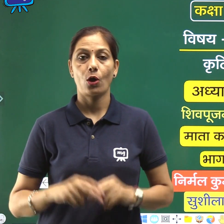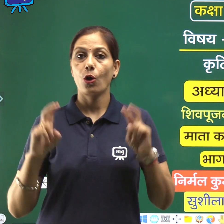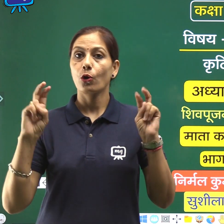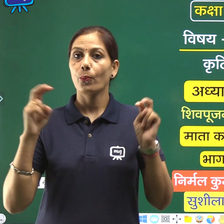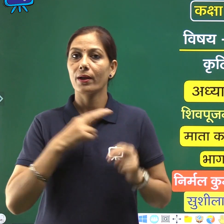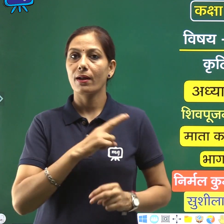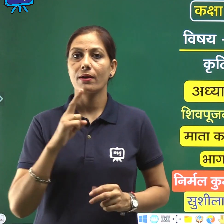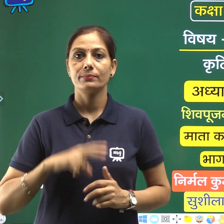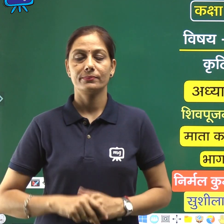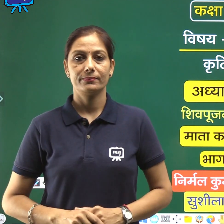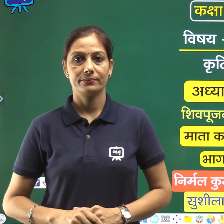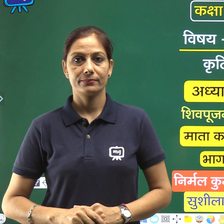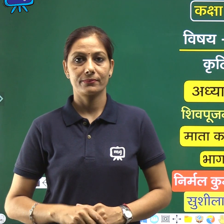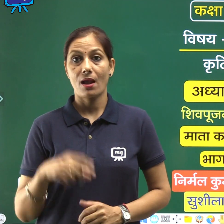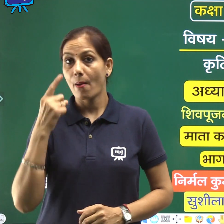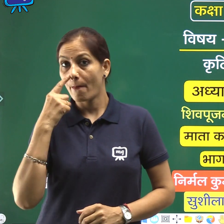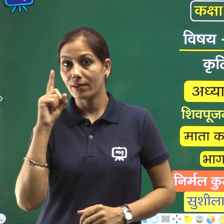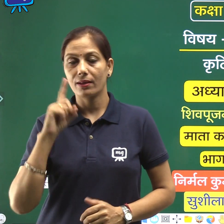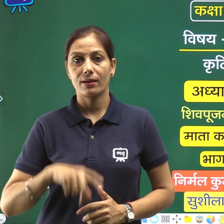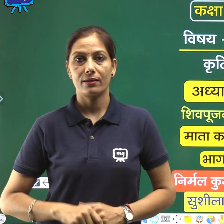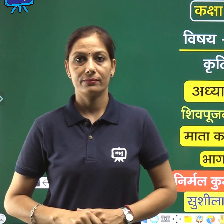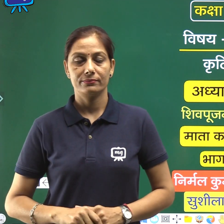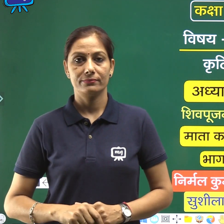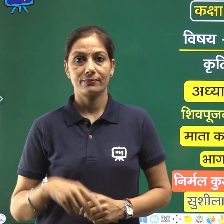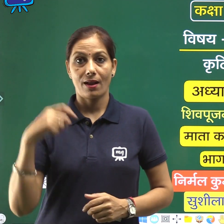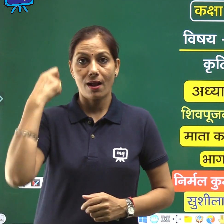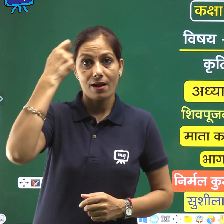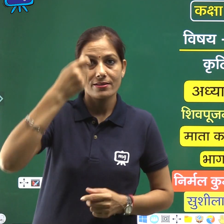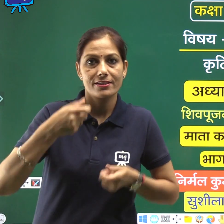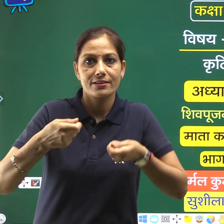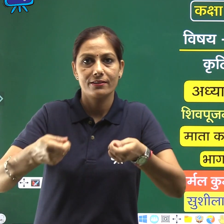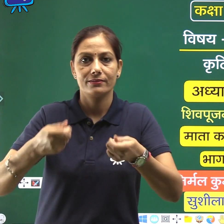का नाम माता का अंचल।